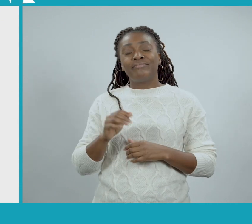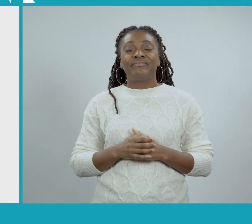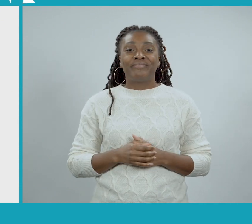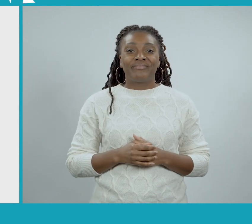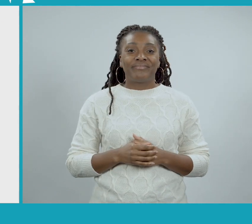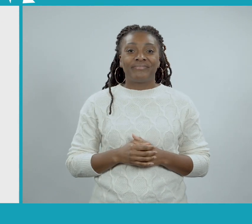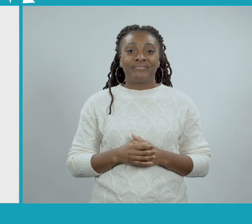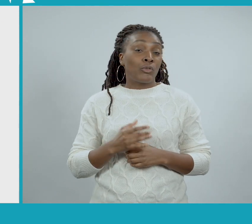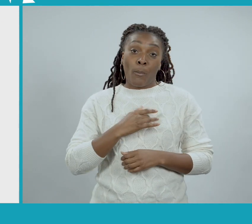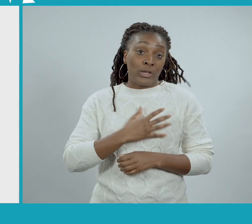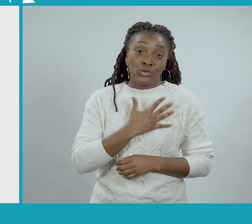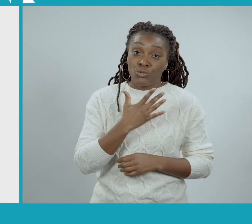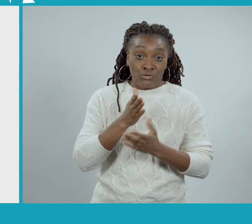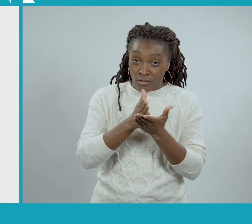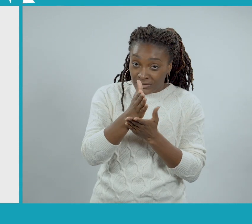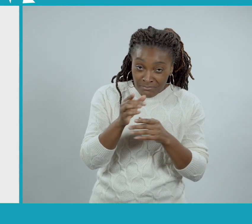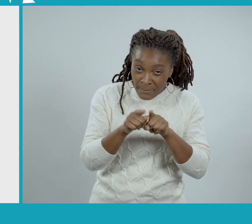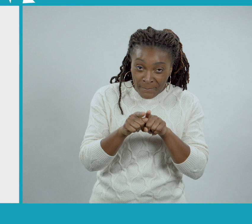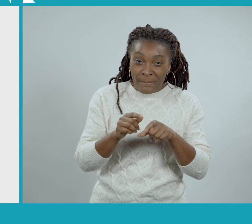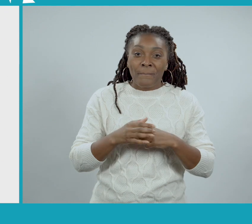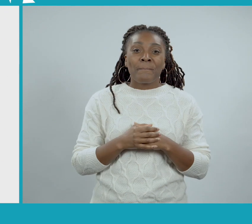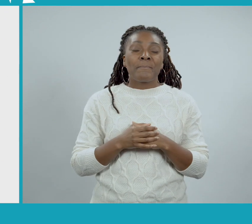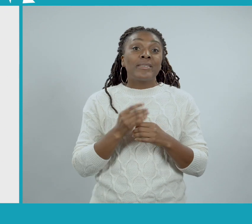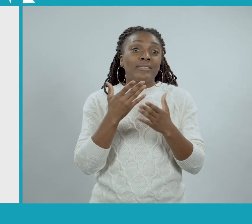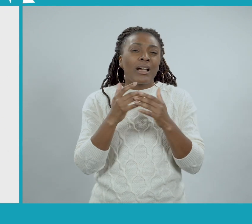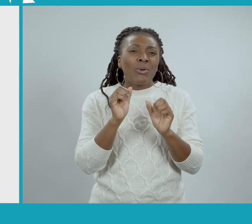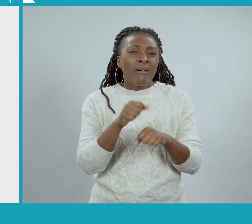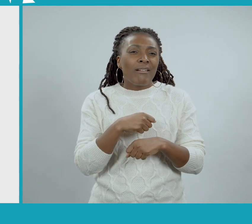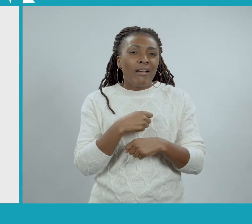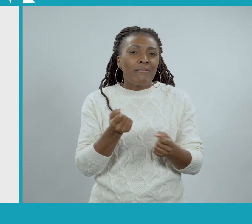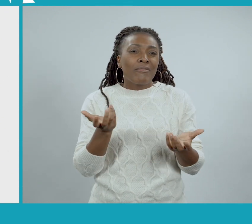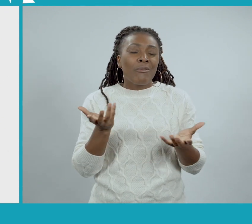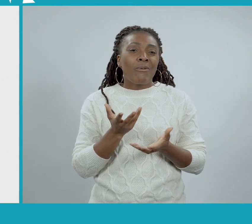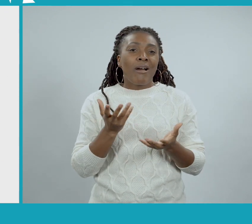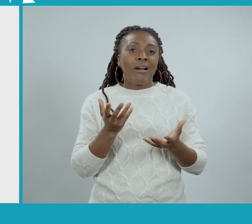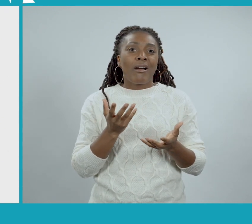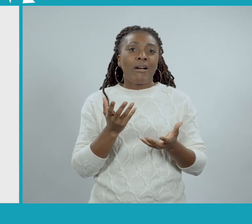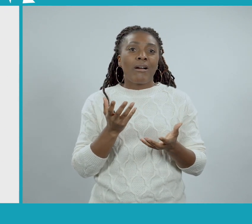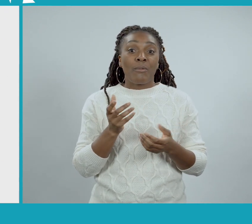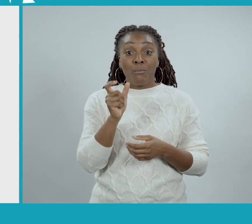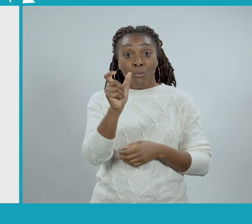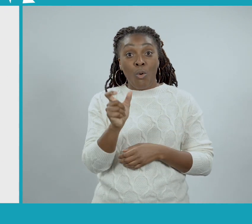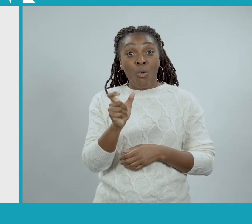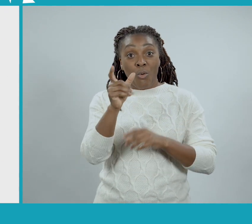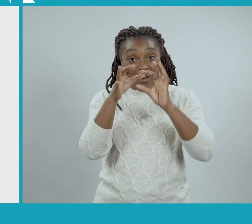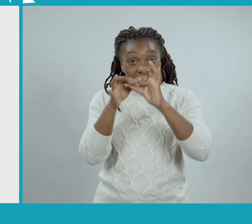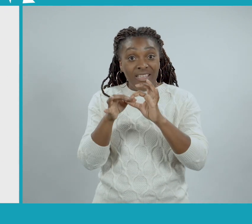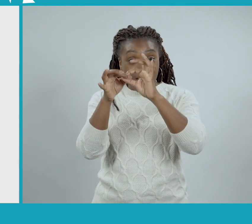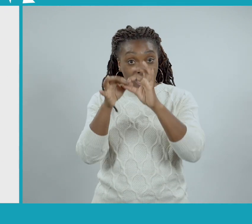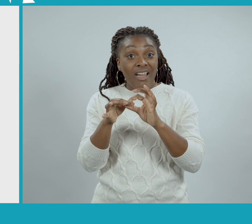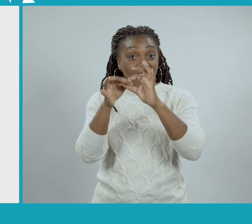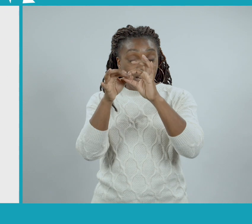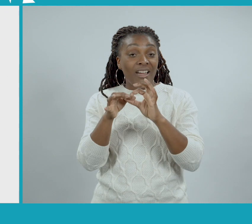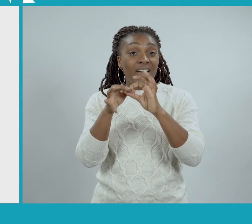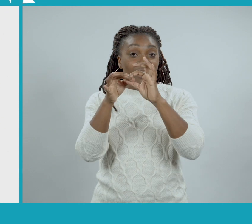« rachamim » ou « compassion ». Et ce qui est fascinant, c'est que ces deux mots sont liés au